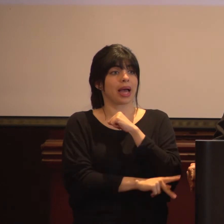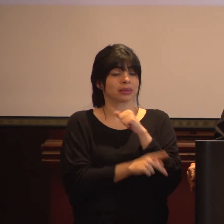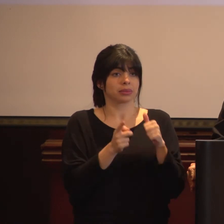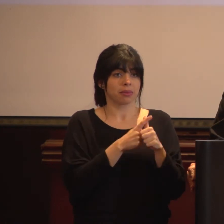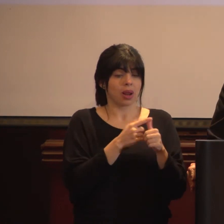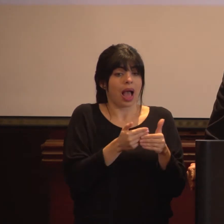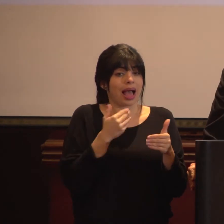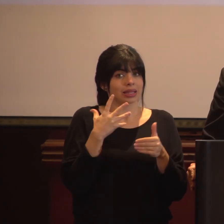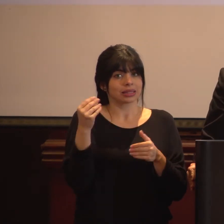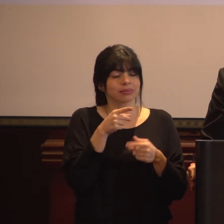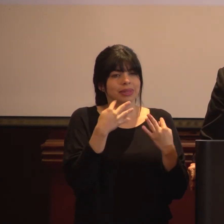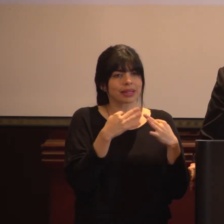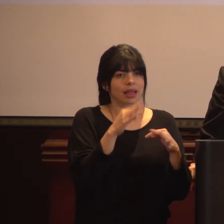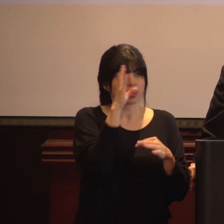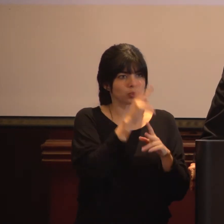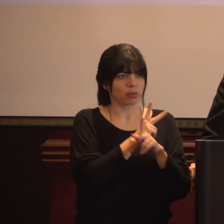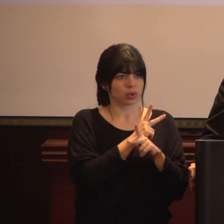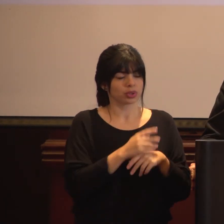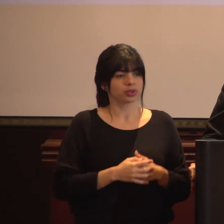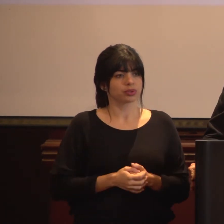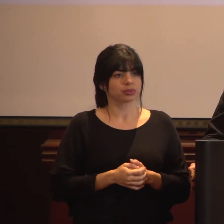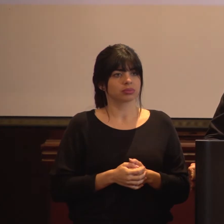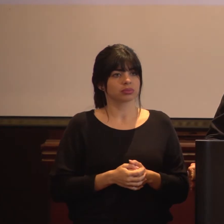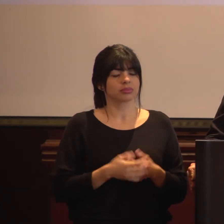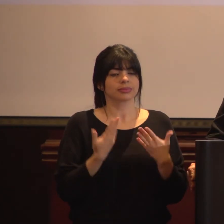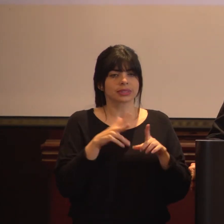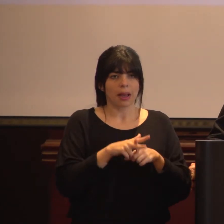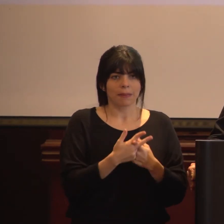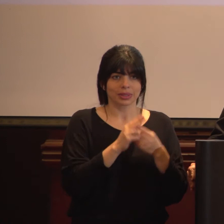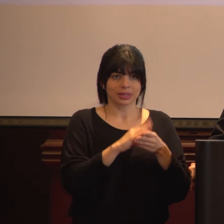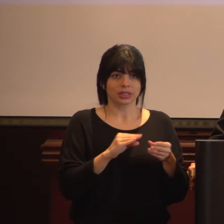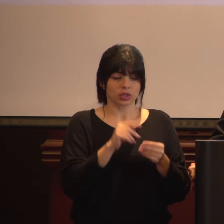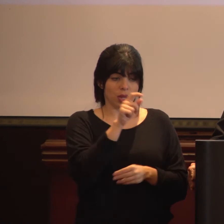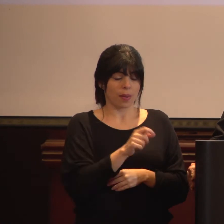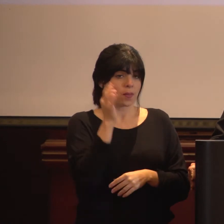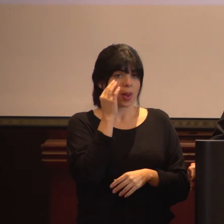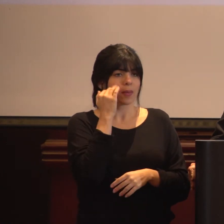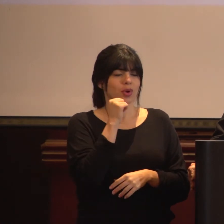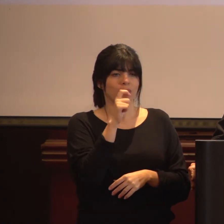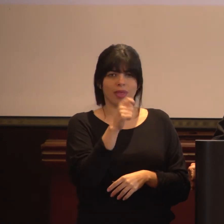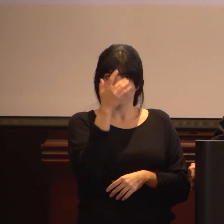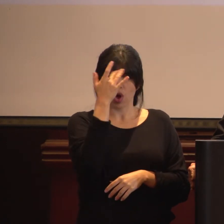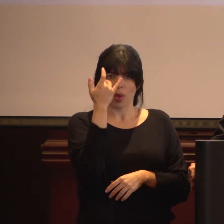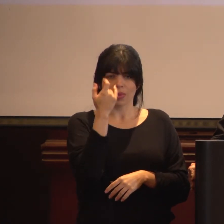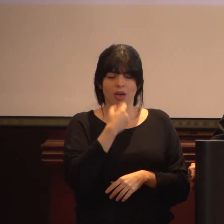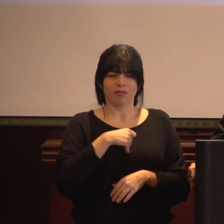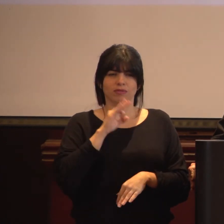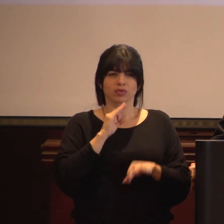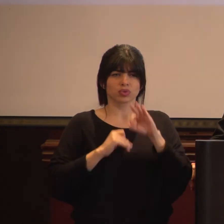previamente a su desplazamiento hemos comenzado ad con la historia esta joven porque no debemos olvidar las